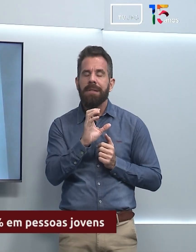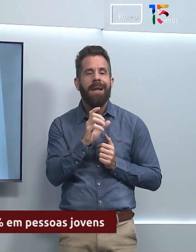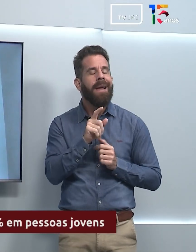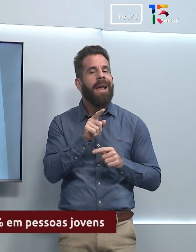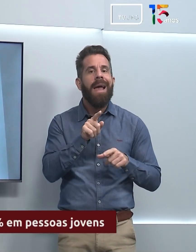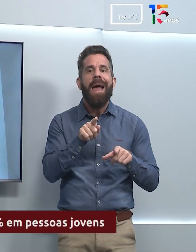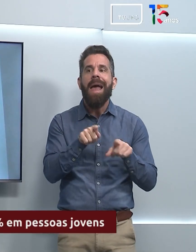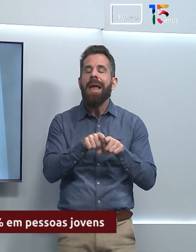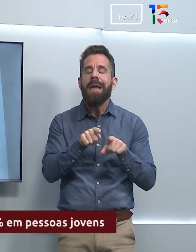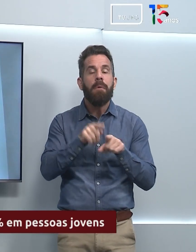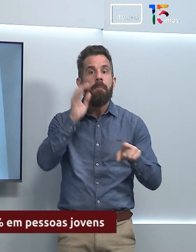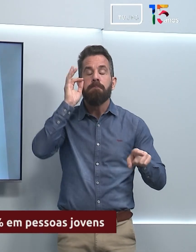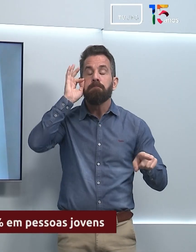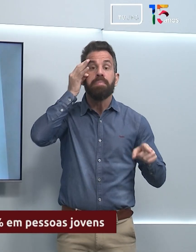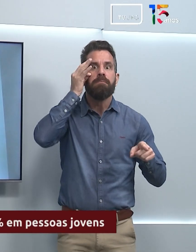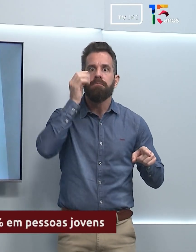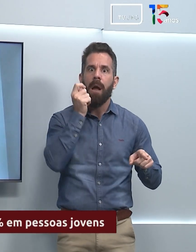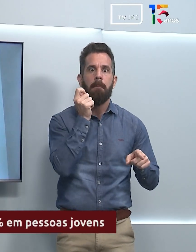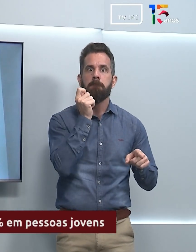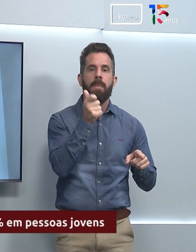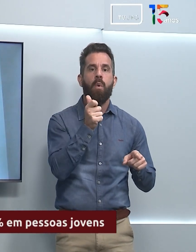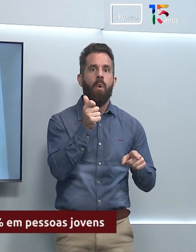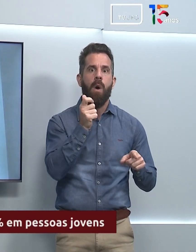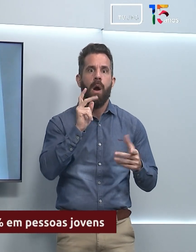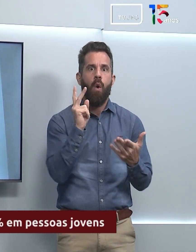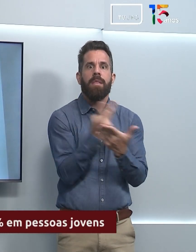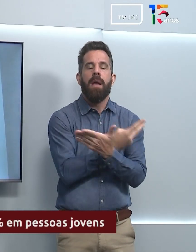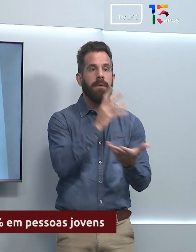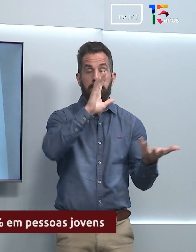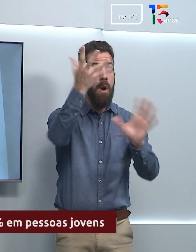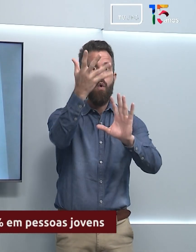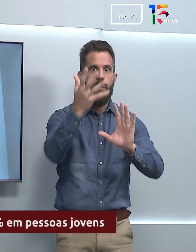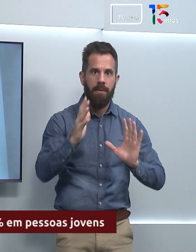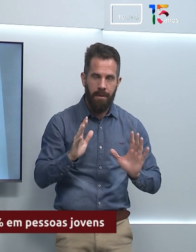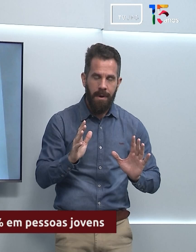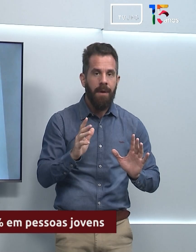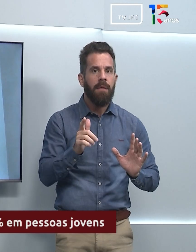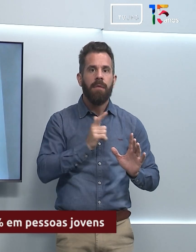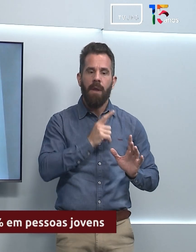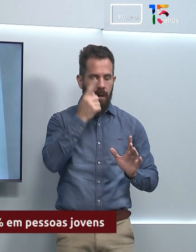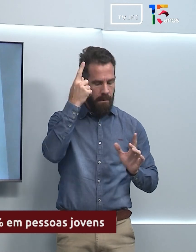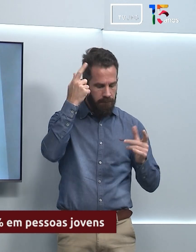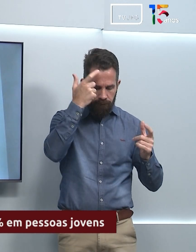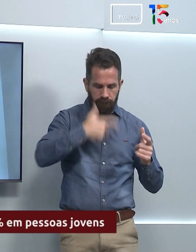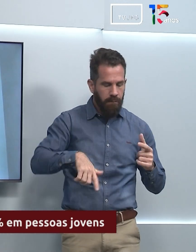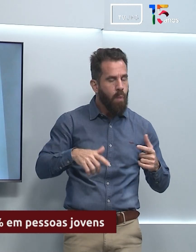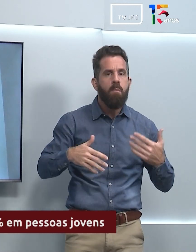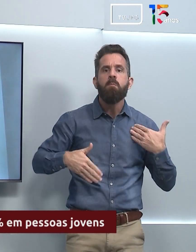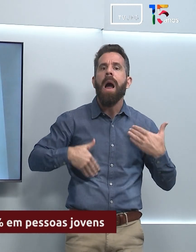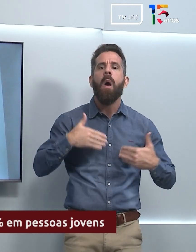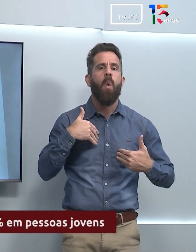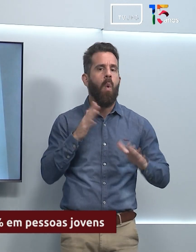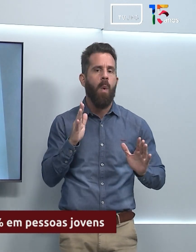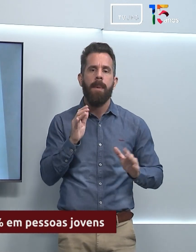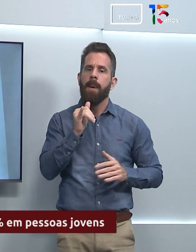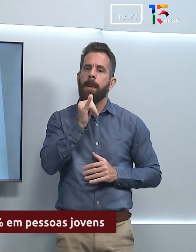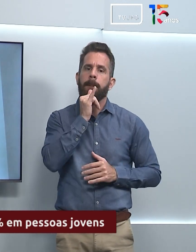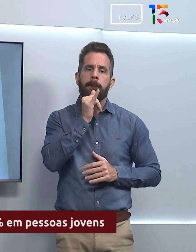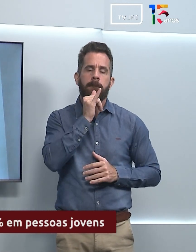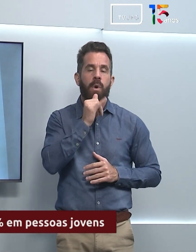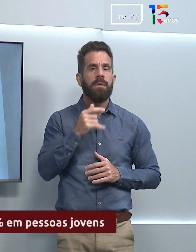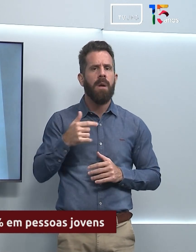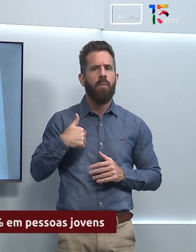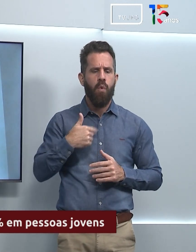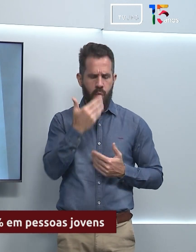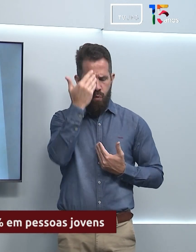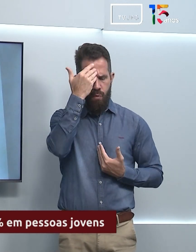de uma hora para outra, a pessoa vai apresentar alguma alteração em seu corpo. Quais são elas? Dificuldade de encher um lado do